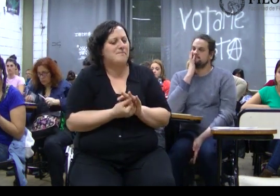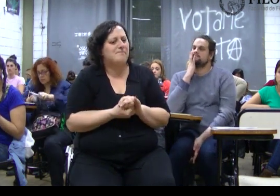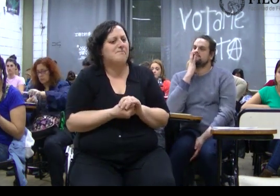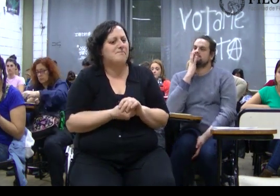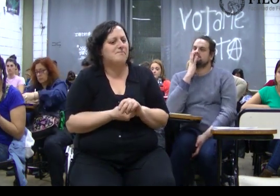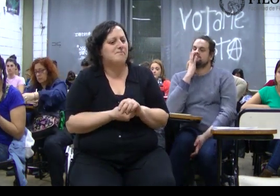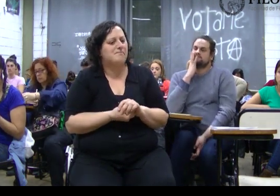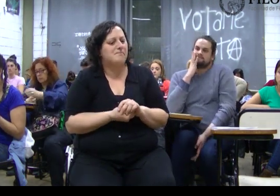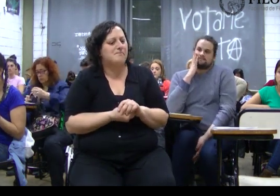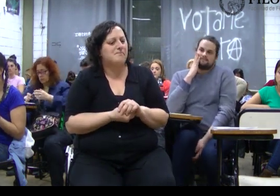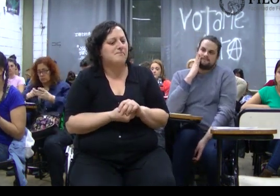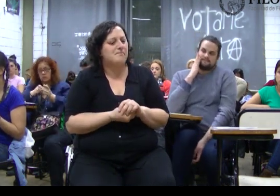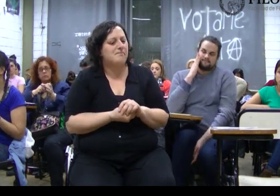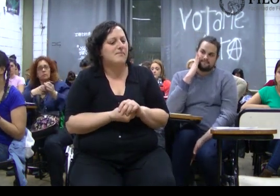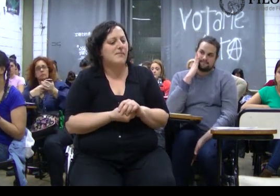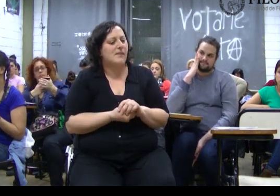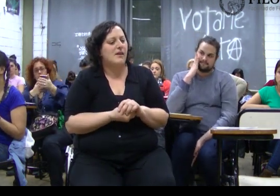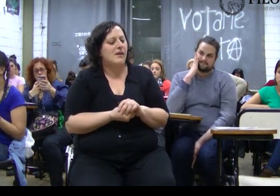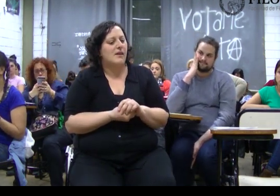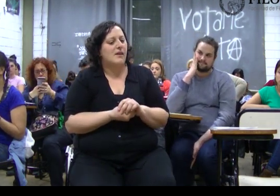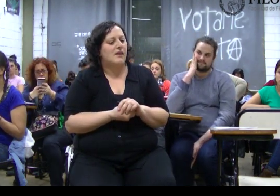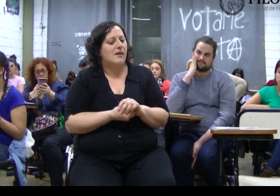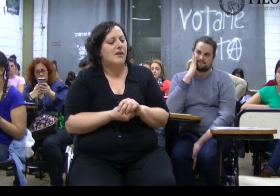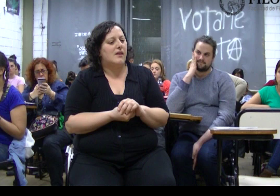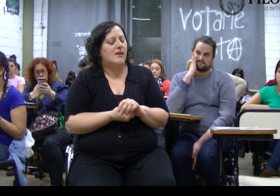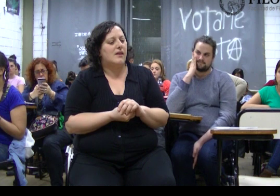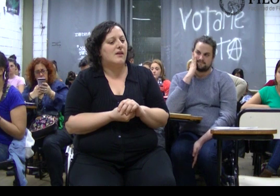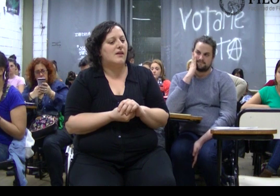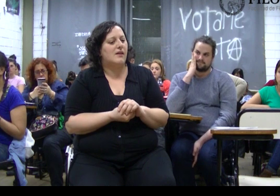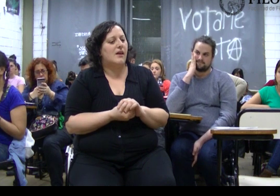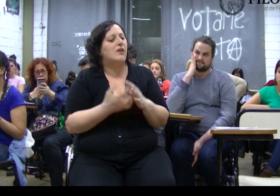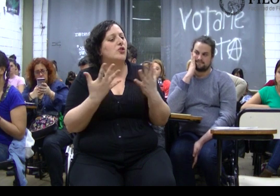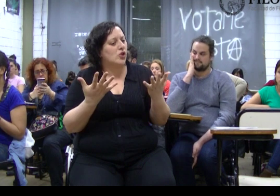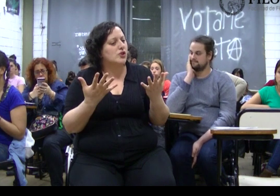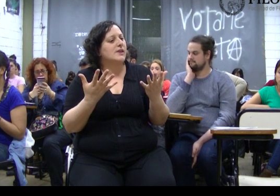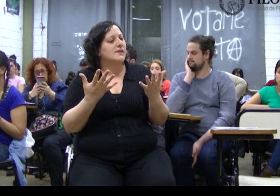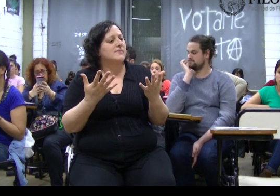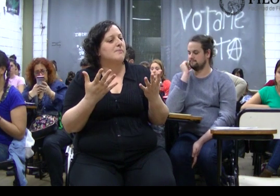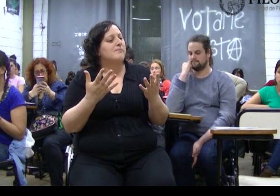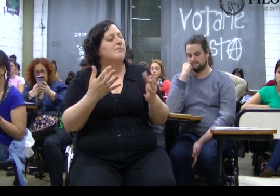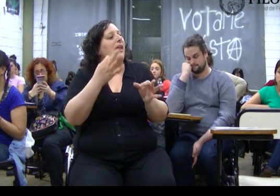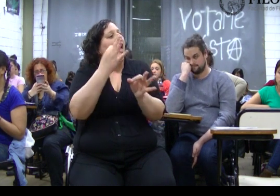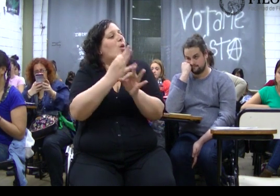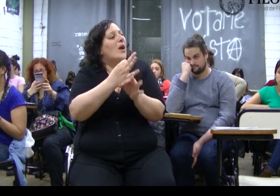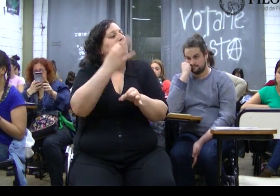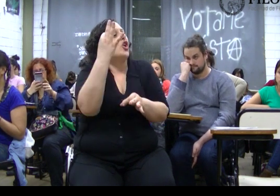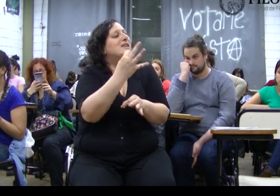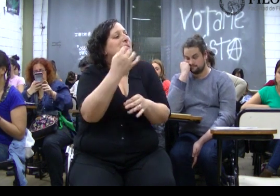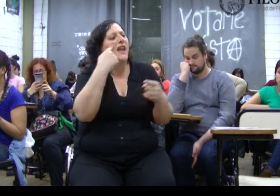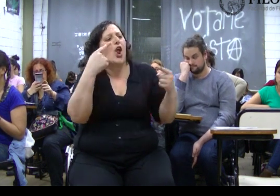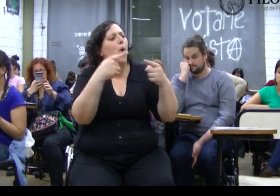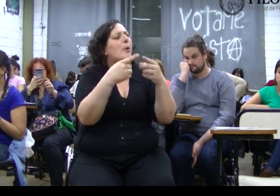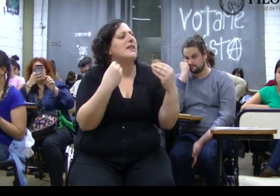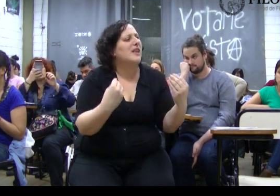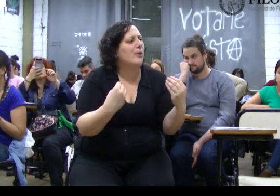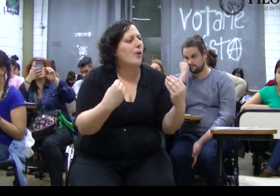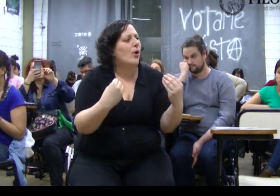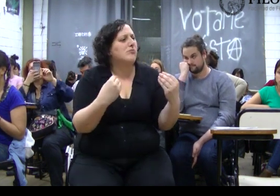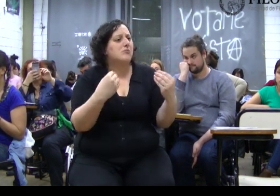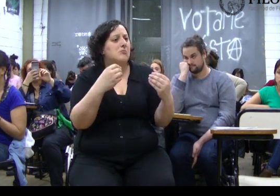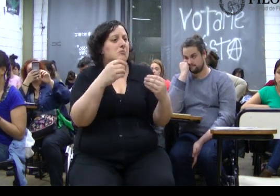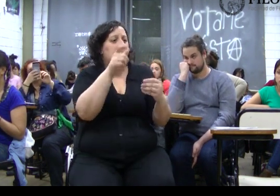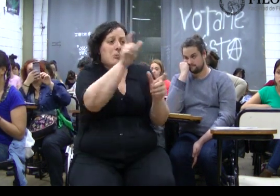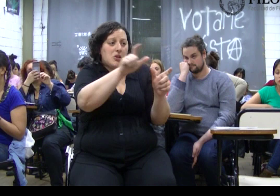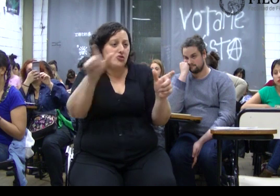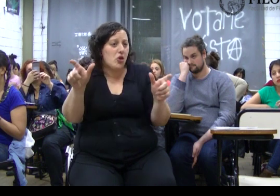Entonces, ¿qué busca un poco el paradigma de la educación especial? Normalizar, acercar ese